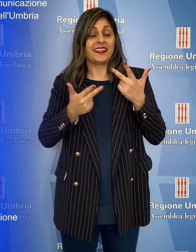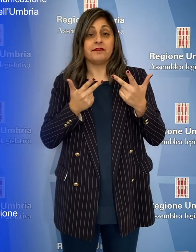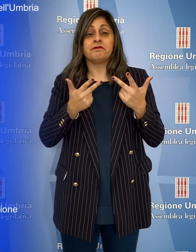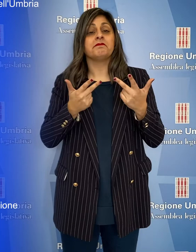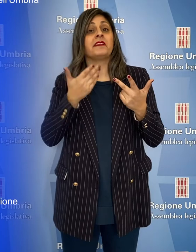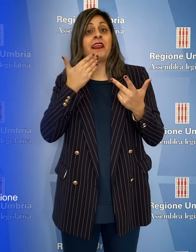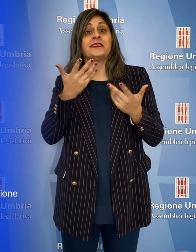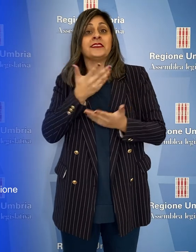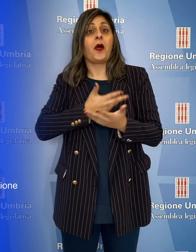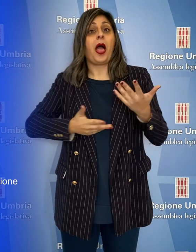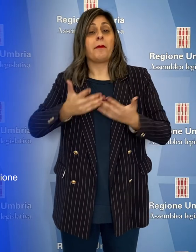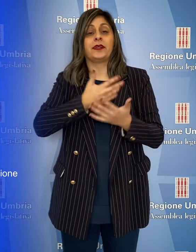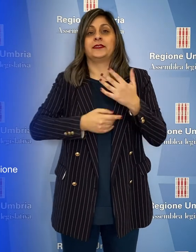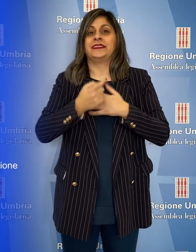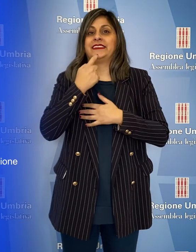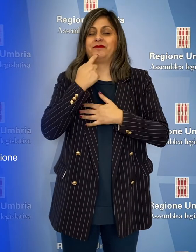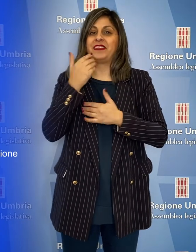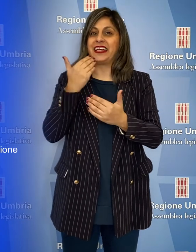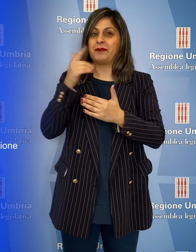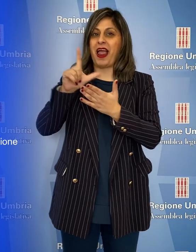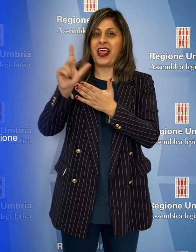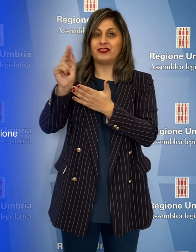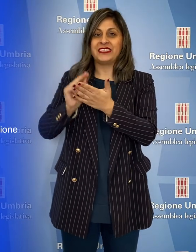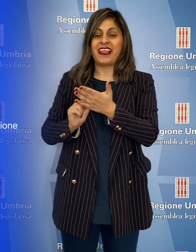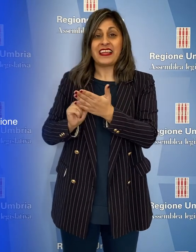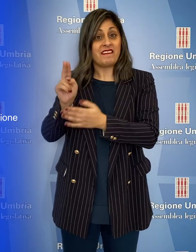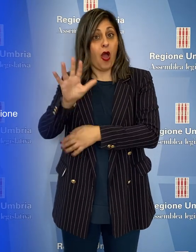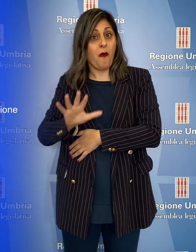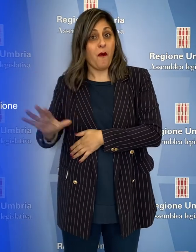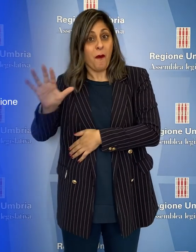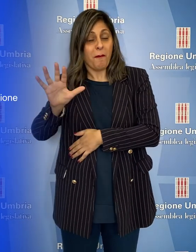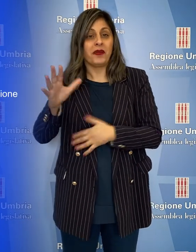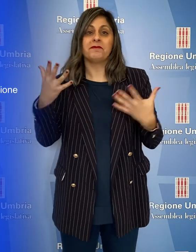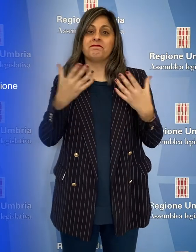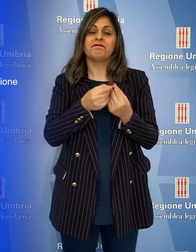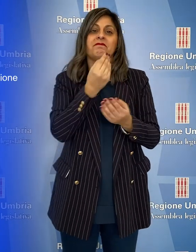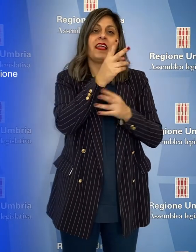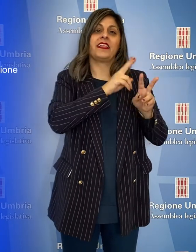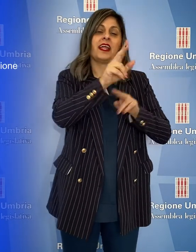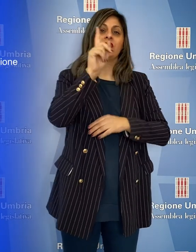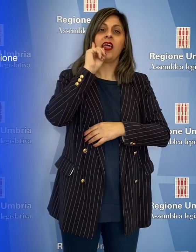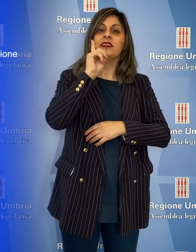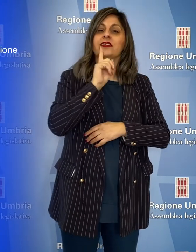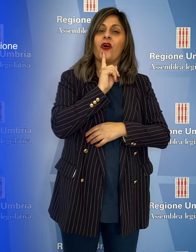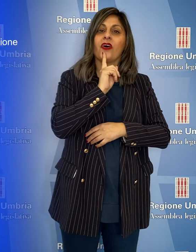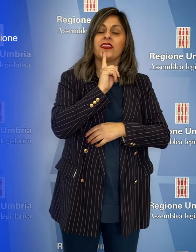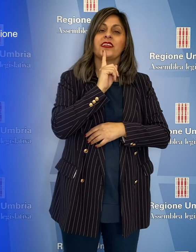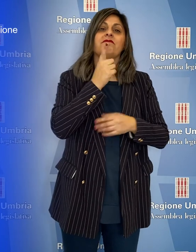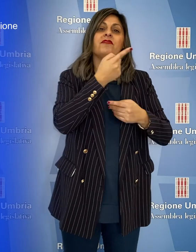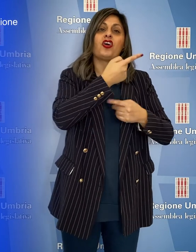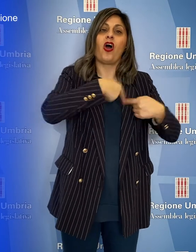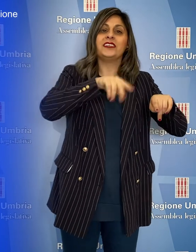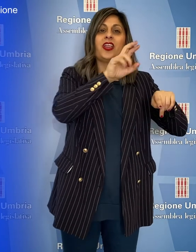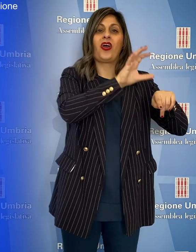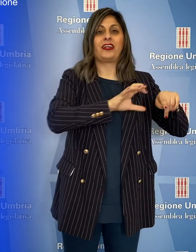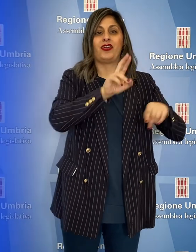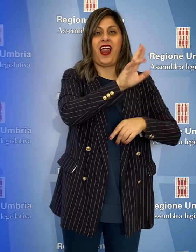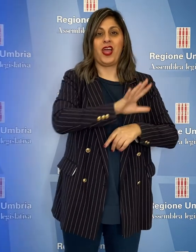notiziario nella lingua dei segni frutto della collaborazione tra Assemblea Legislativa dell'Umbria e Ente Nazionale